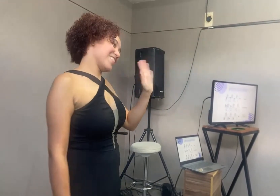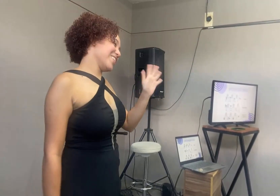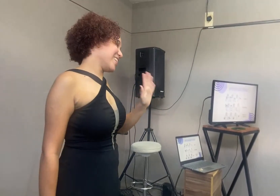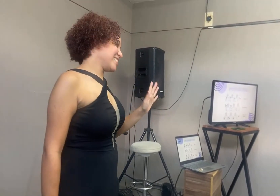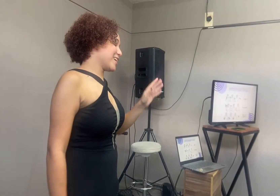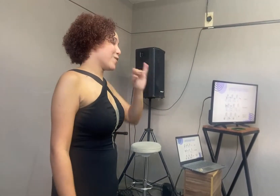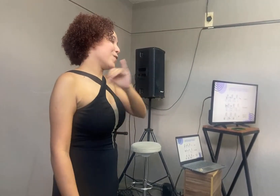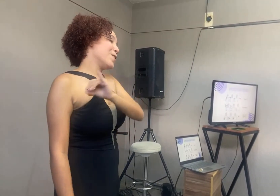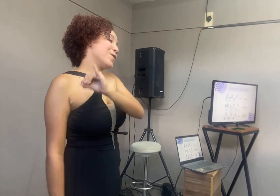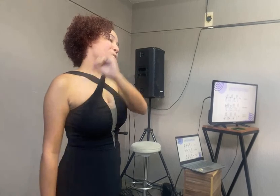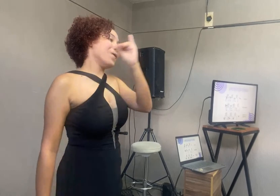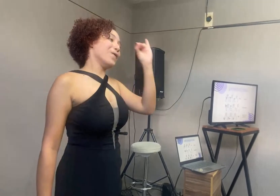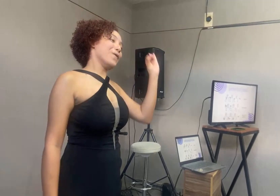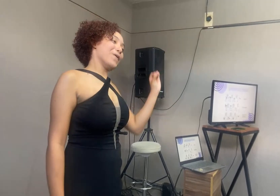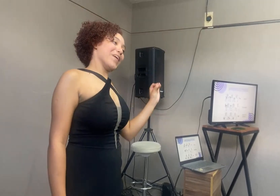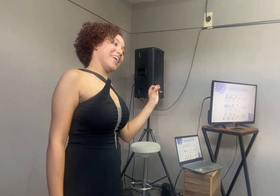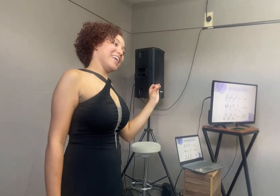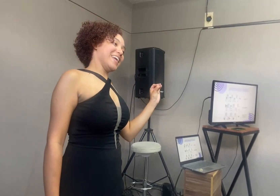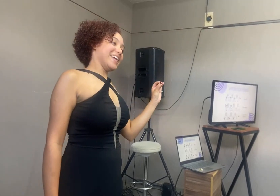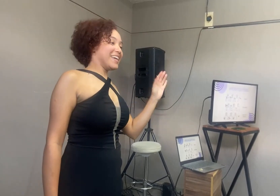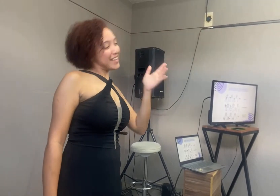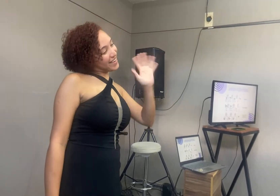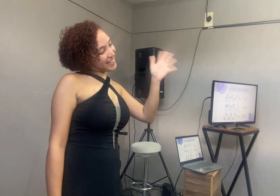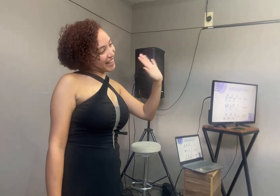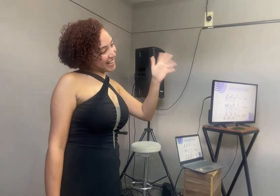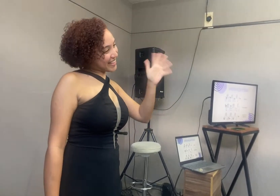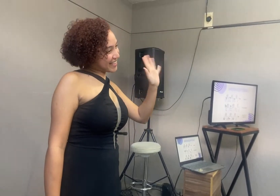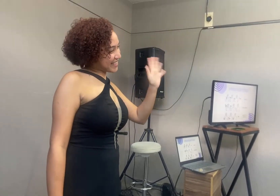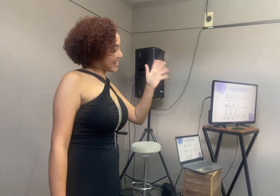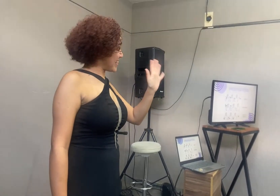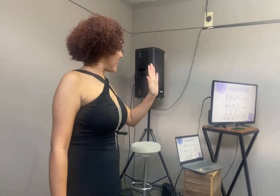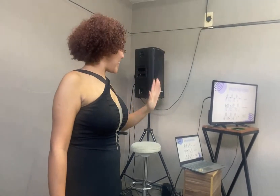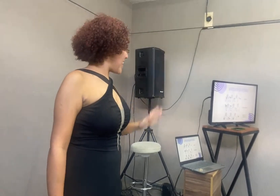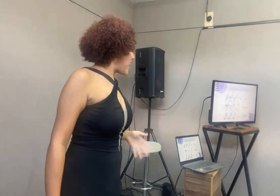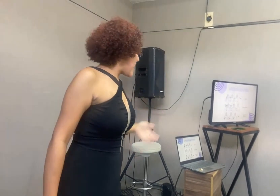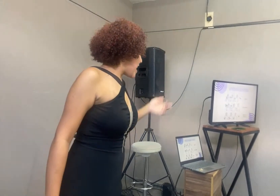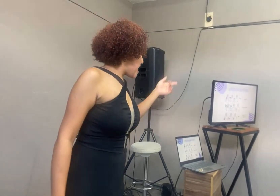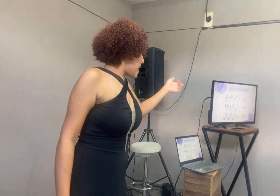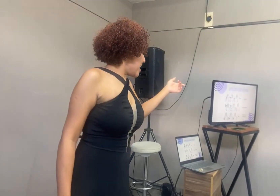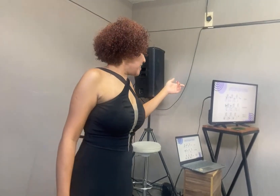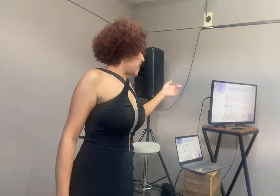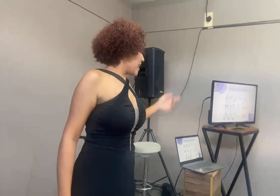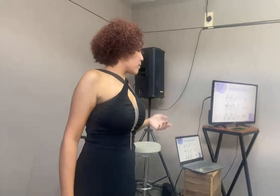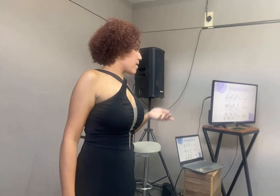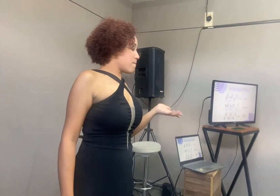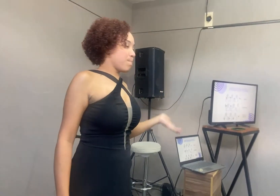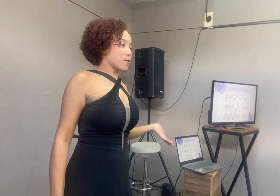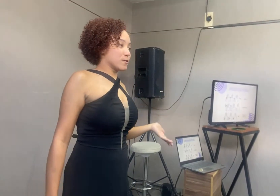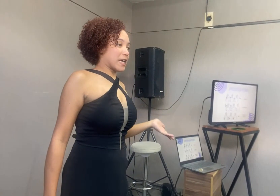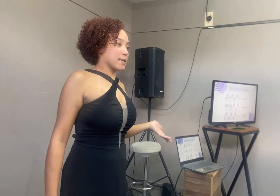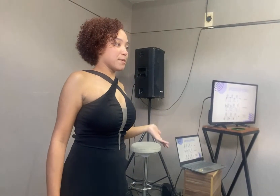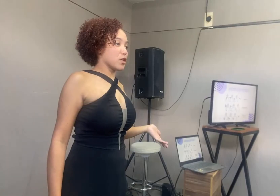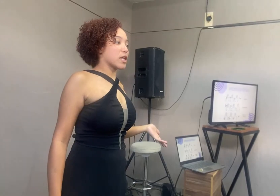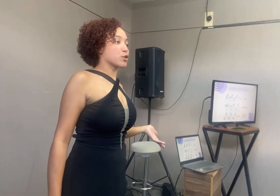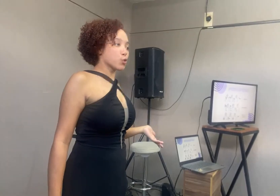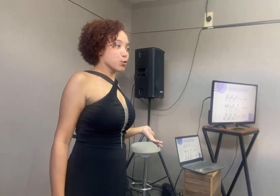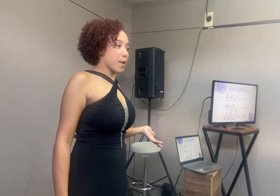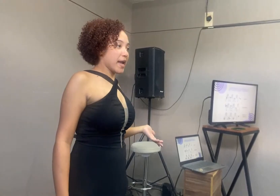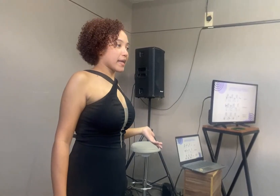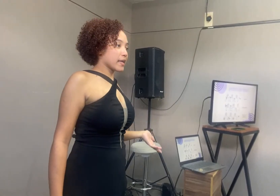Olá, tchau. Oi. Olá. Em seguida, para perguntar se a pessoa está tudo bem?